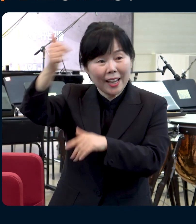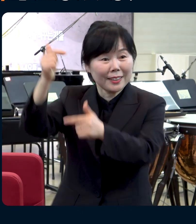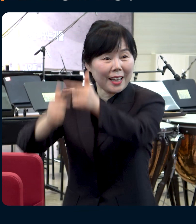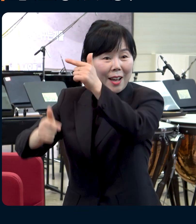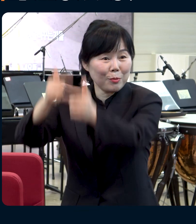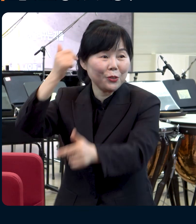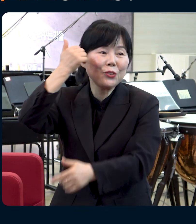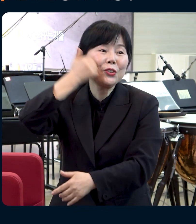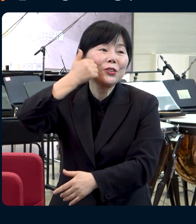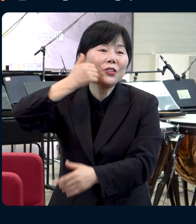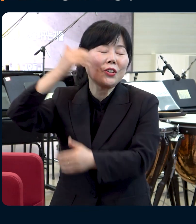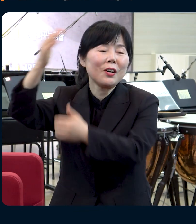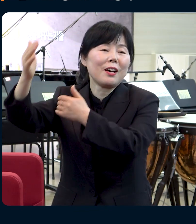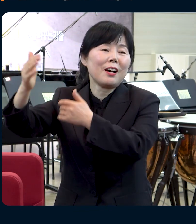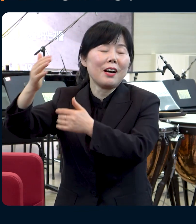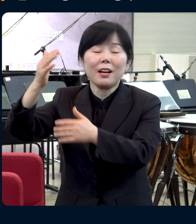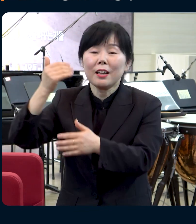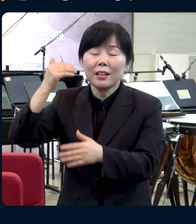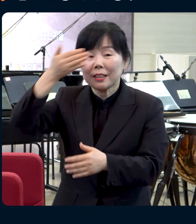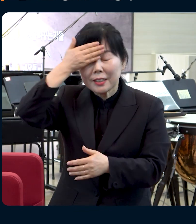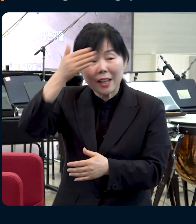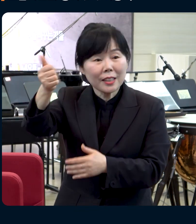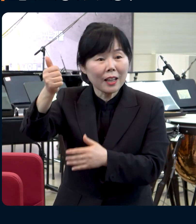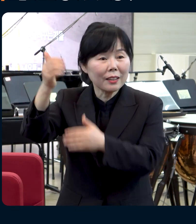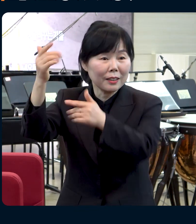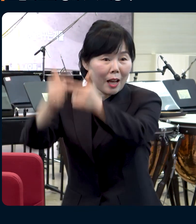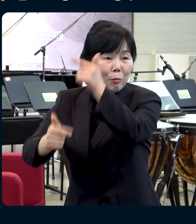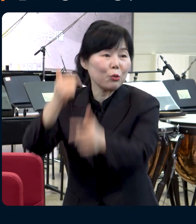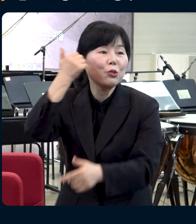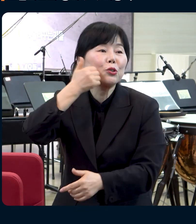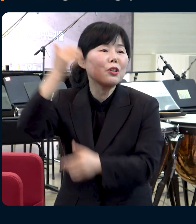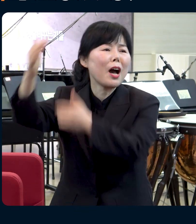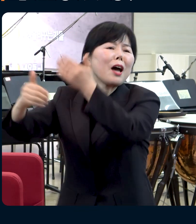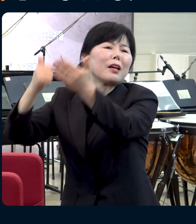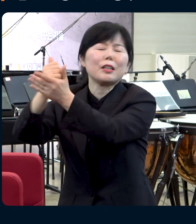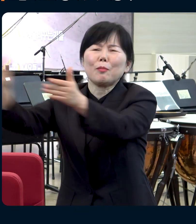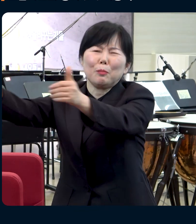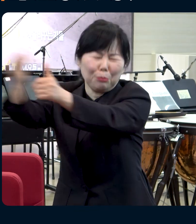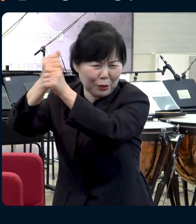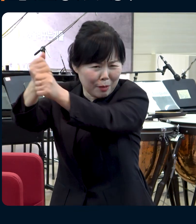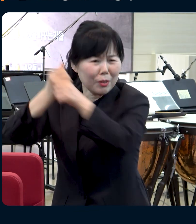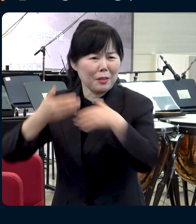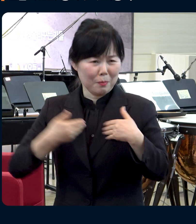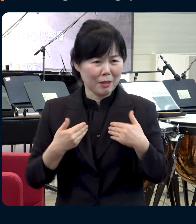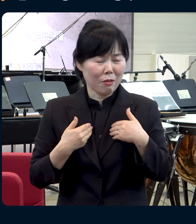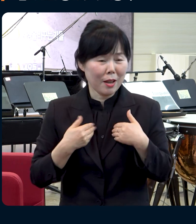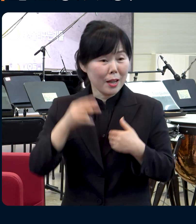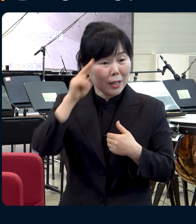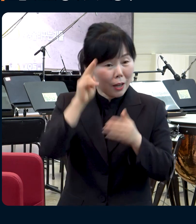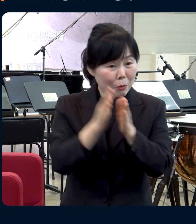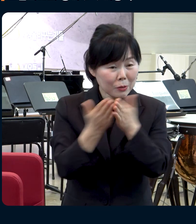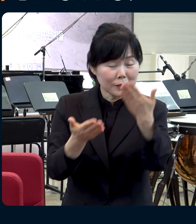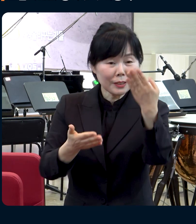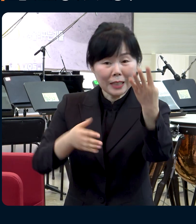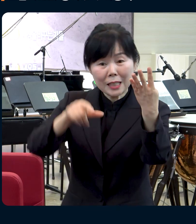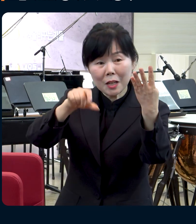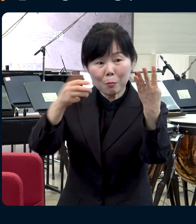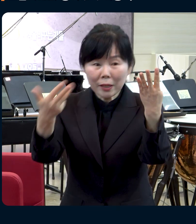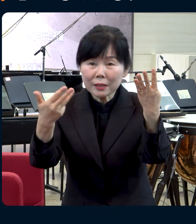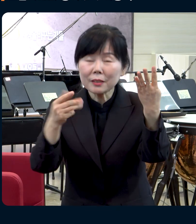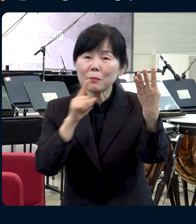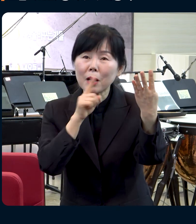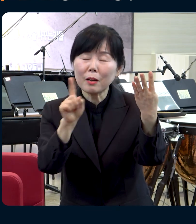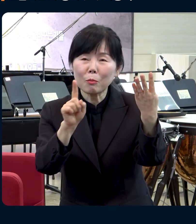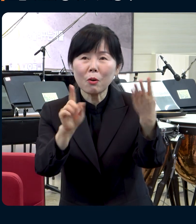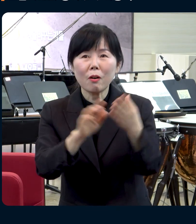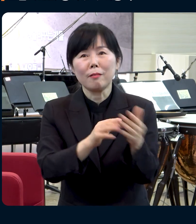누구세요? 안 들려. 누구라고요? 하나님인 것입니다. 그래서 여러분 야고보서 4장 8절에서는요 다음과 같이